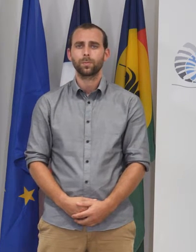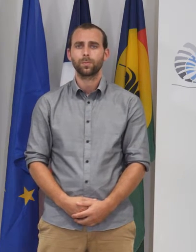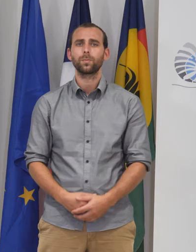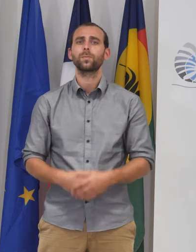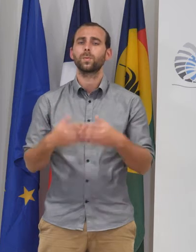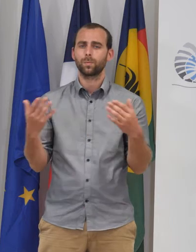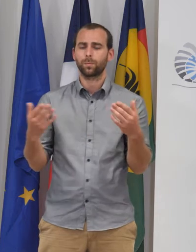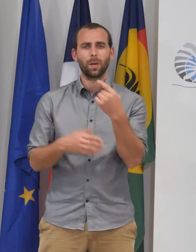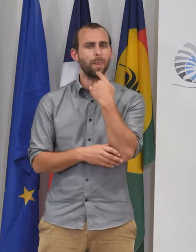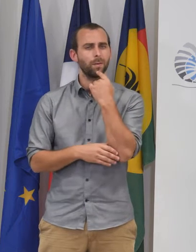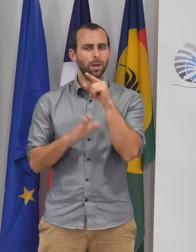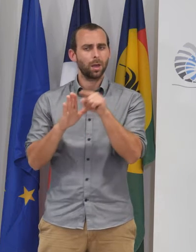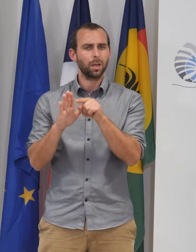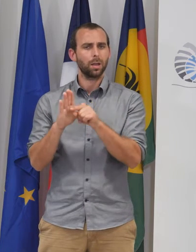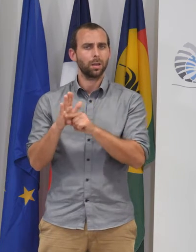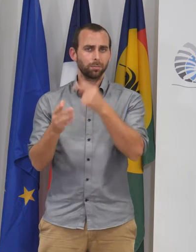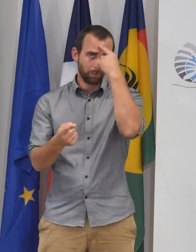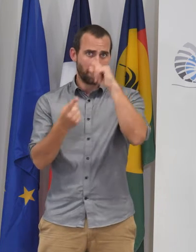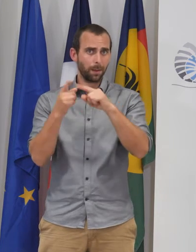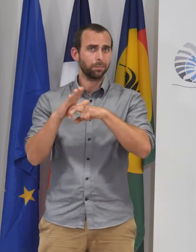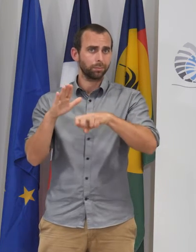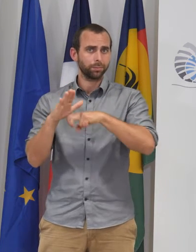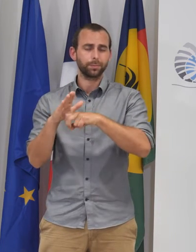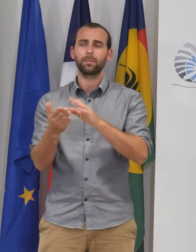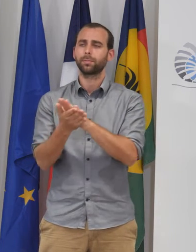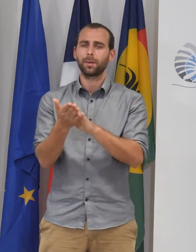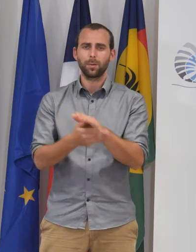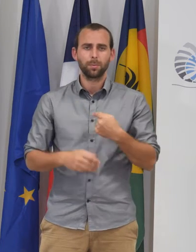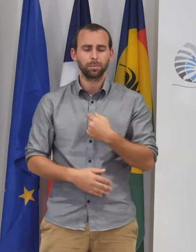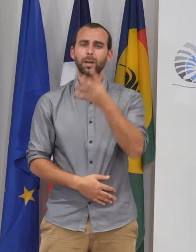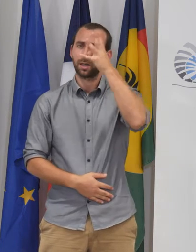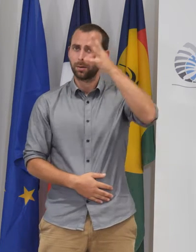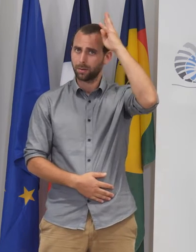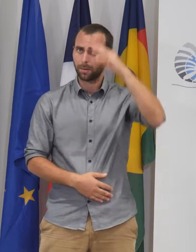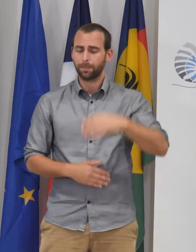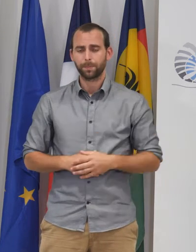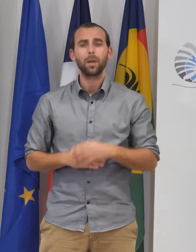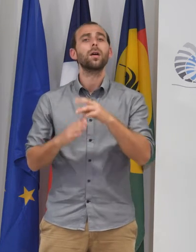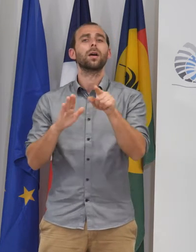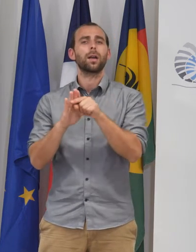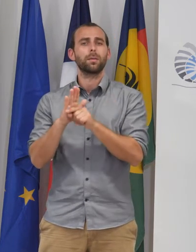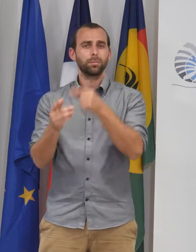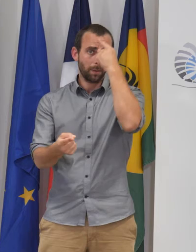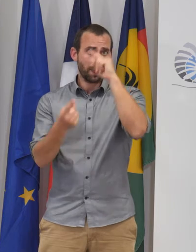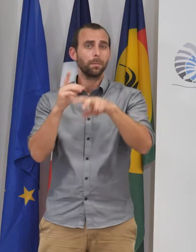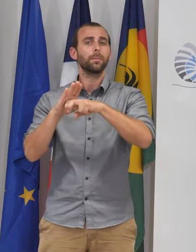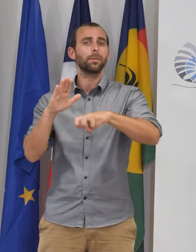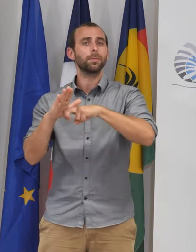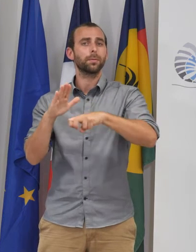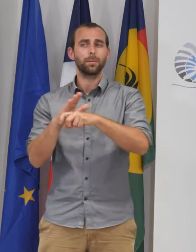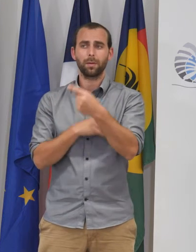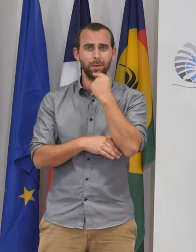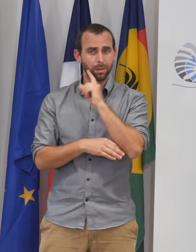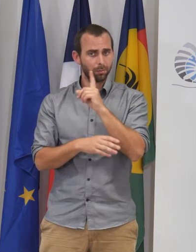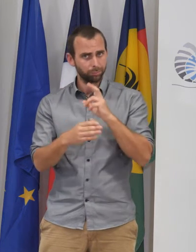il y a un durcissement des règles du confinement. Pardon, Mathurin Derel pour Calédonia. Il y a un durcissement des règles du confinement. Les personnes sont toujours